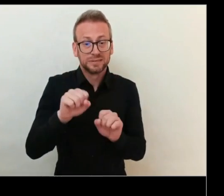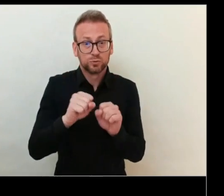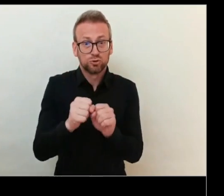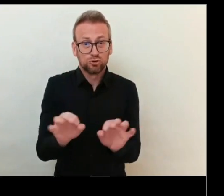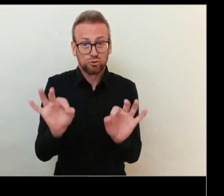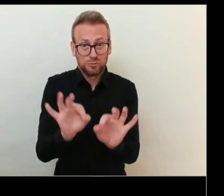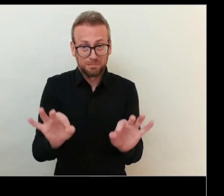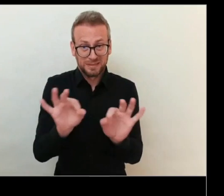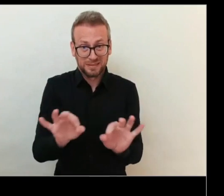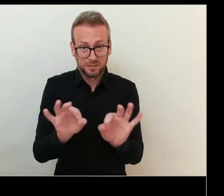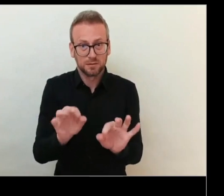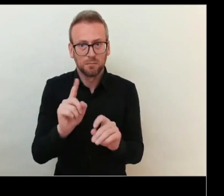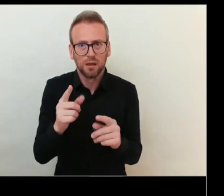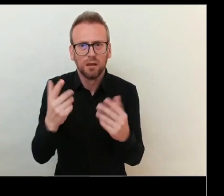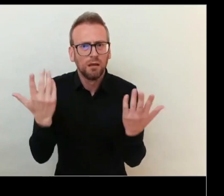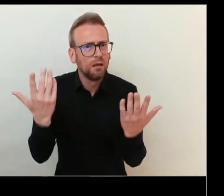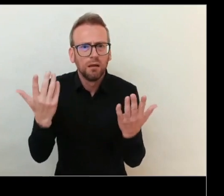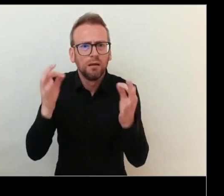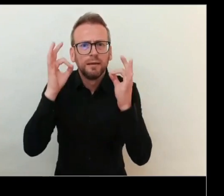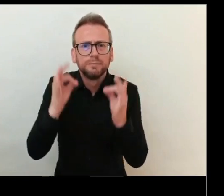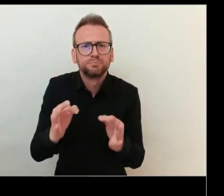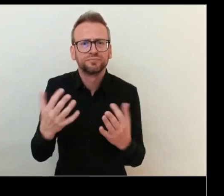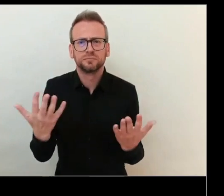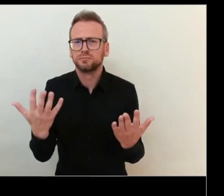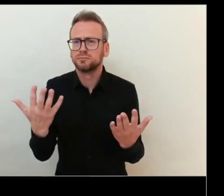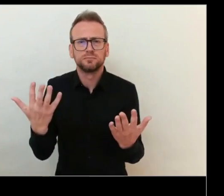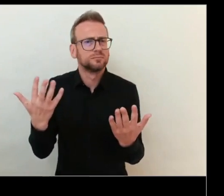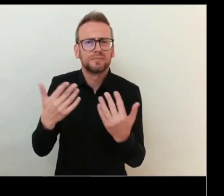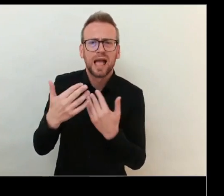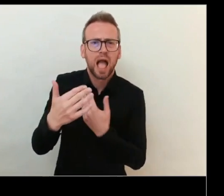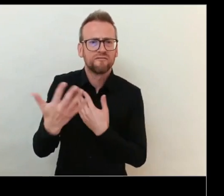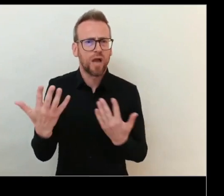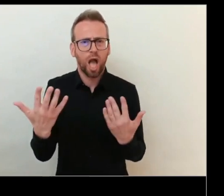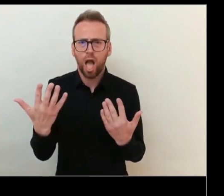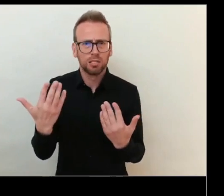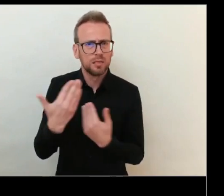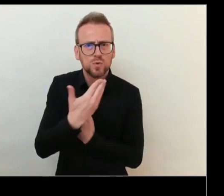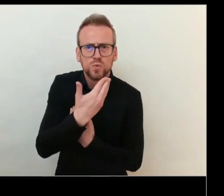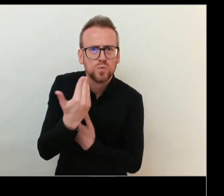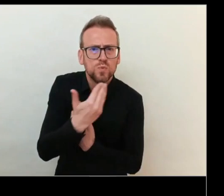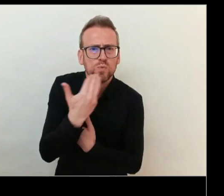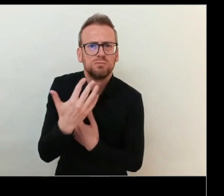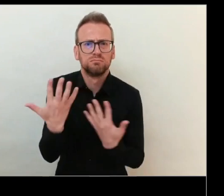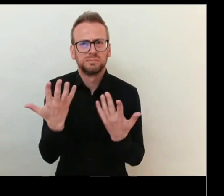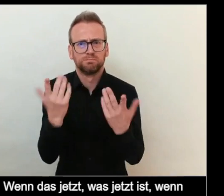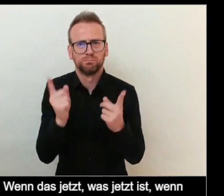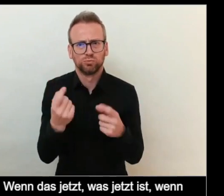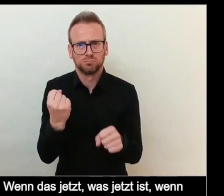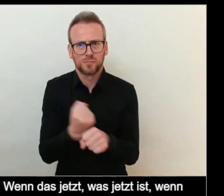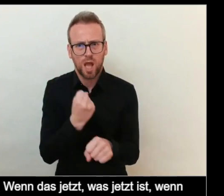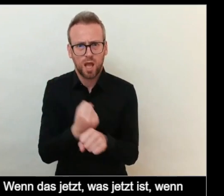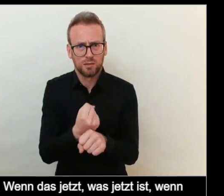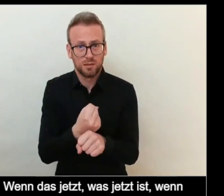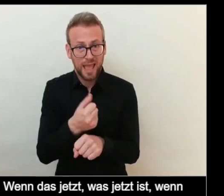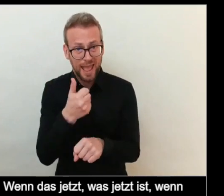zweite, nochmal eine grundsätzliche Frage, gibt es denn aufgrund des Bundesgesetzes nach Ihrer Einschätzung